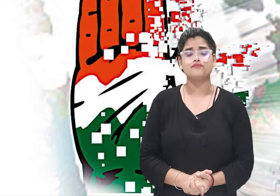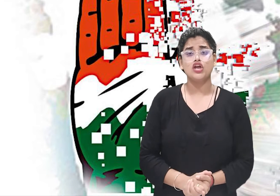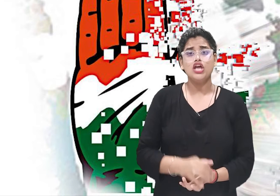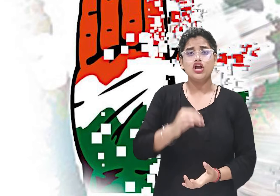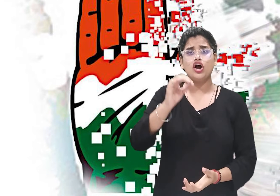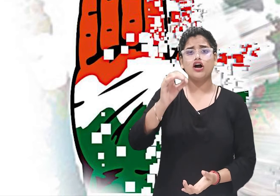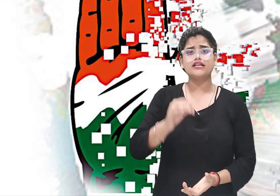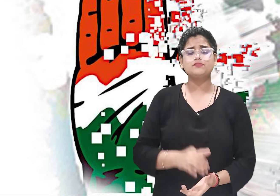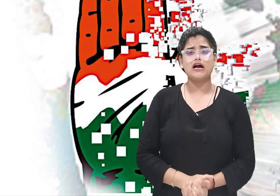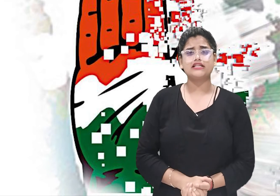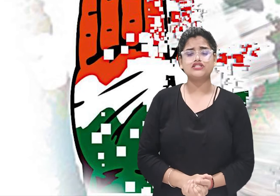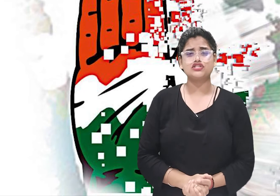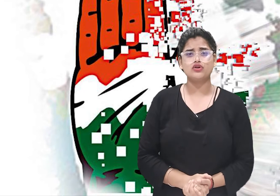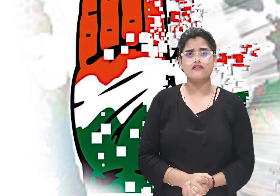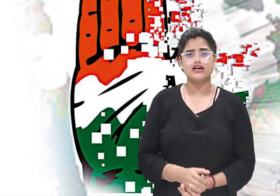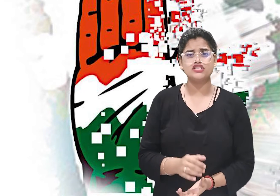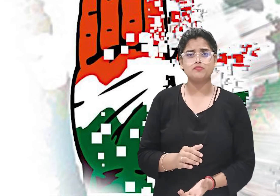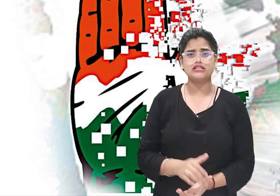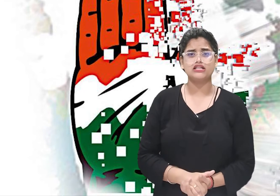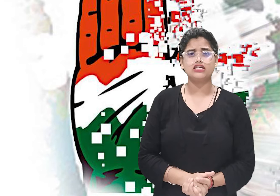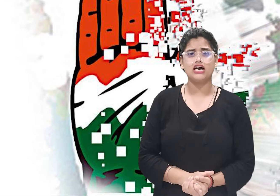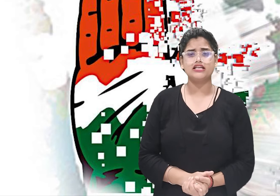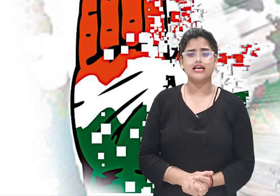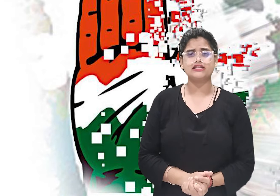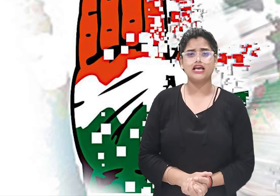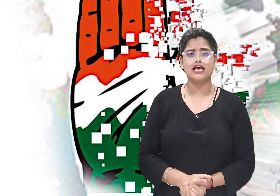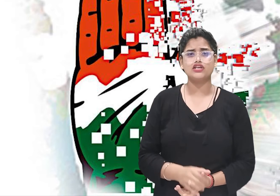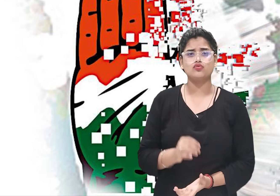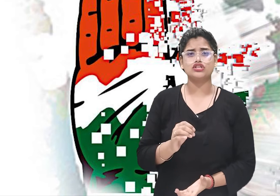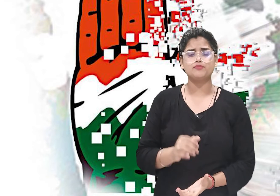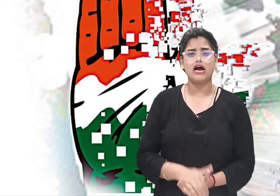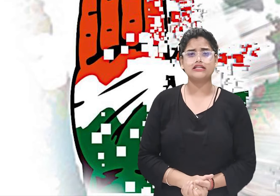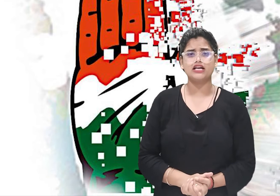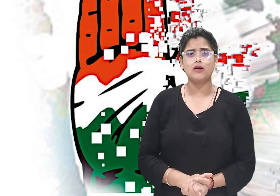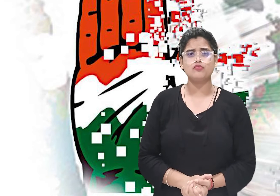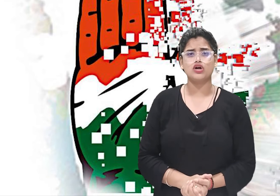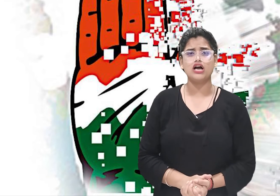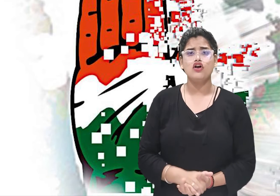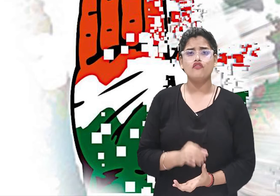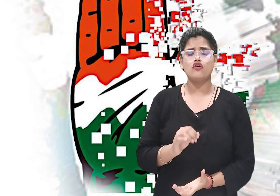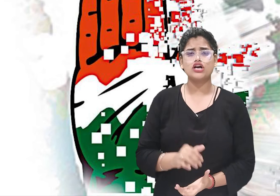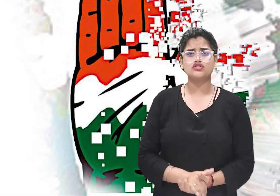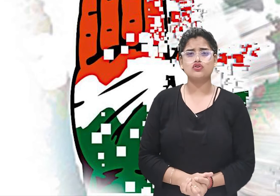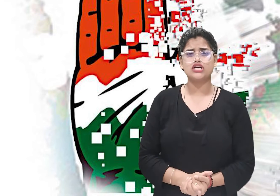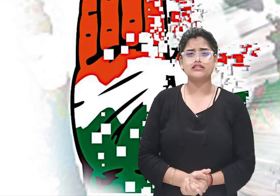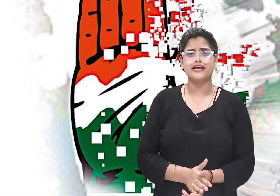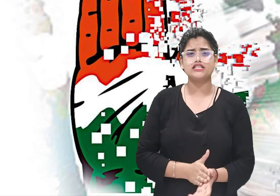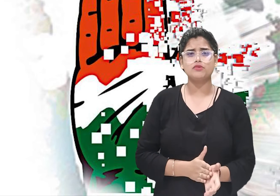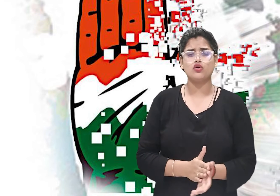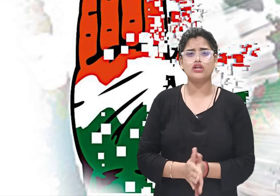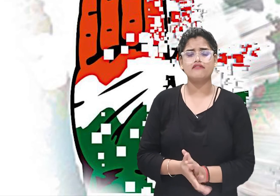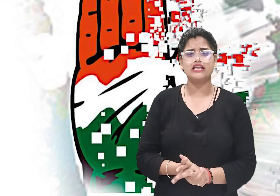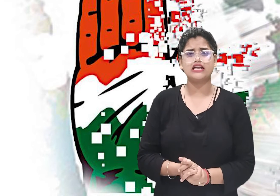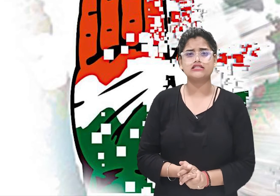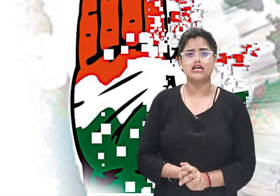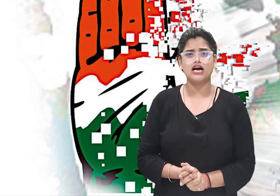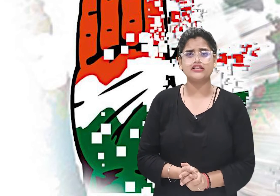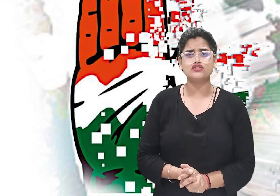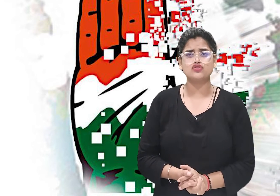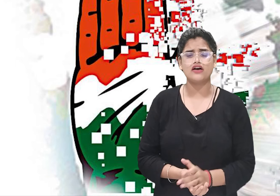कांग्रेस पार्टी से जुड़े वरिष्ठ पदाधिकारी कहते हैं की उनकी पार्टी का पूरा फोकस 2013 में होने वाले राजस्थान के चुनाव